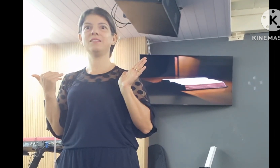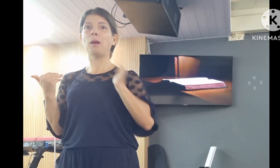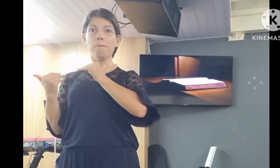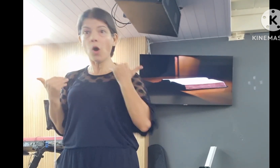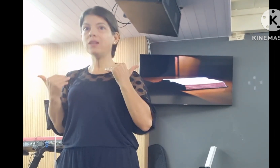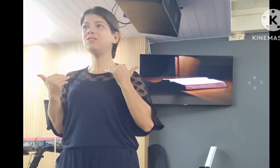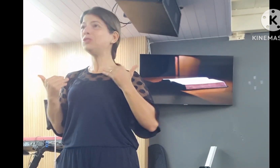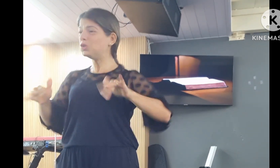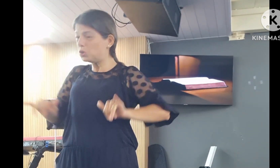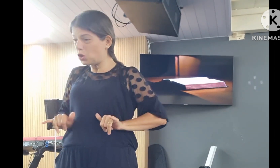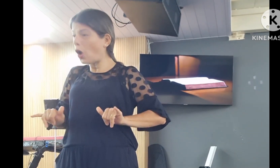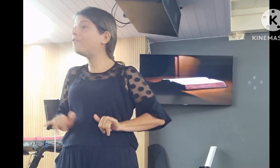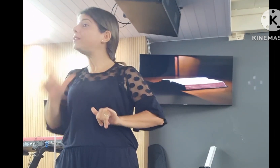morte.